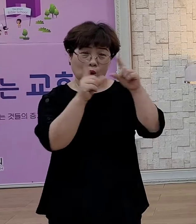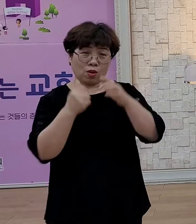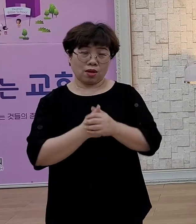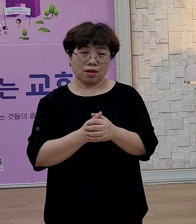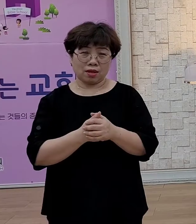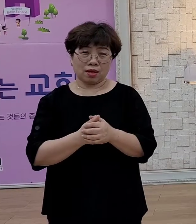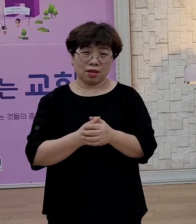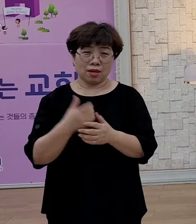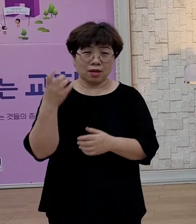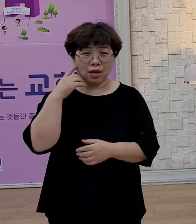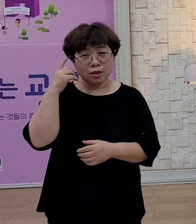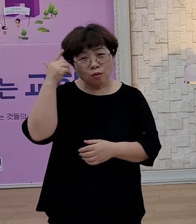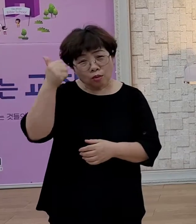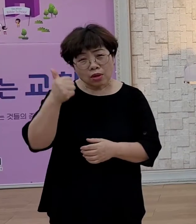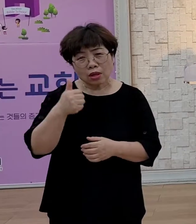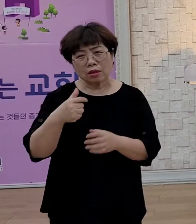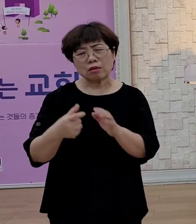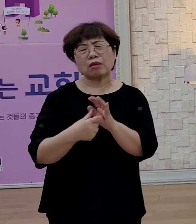사람 저는 평생에 못 봤어요.